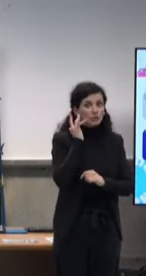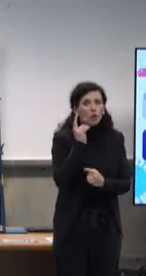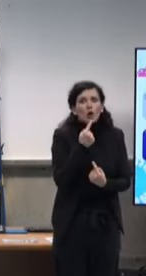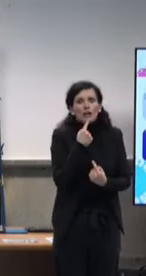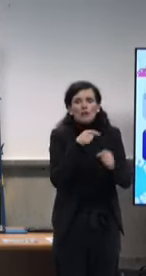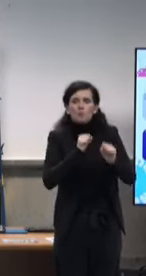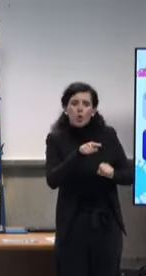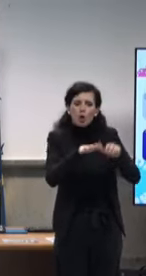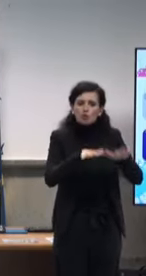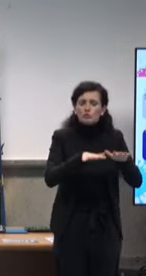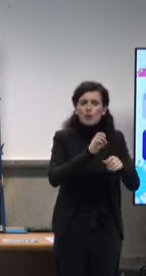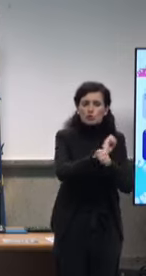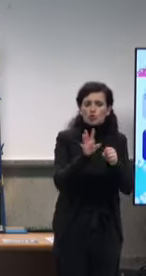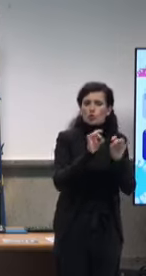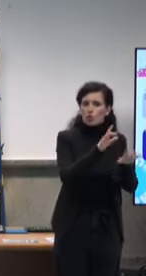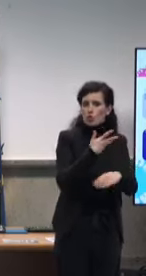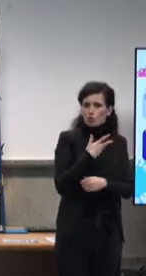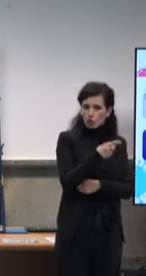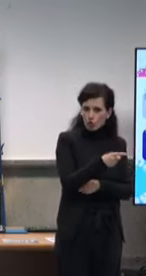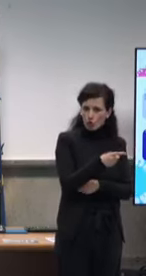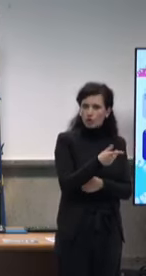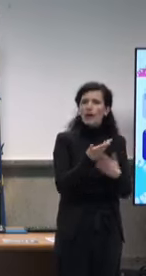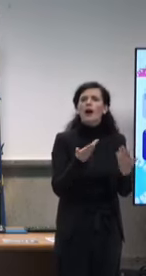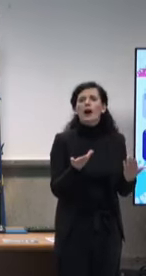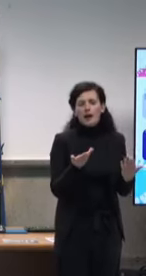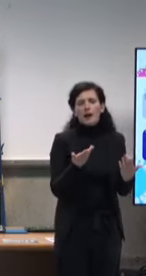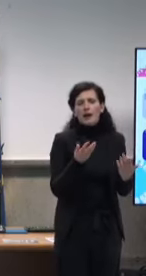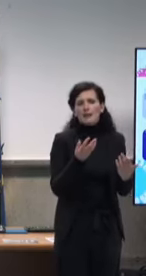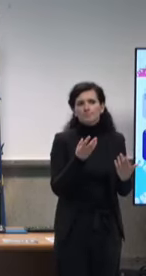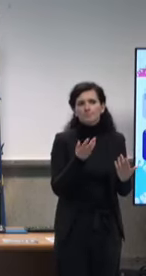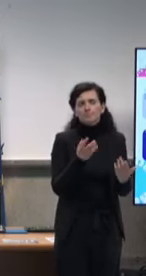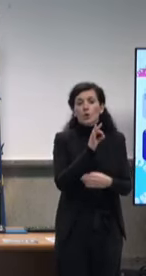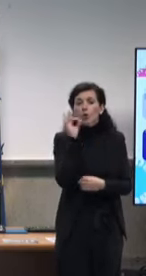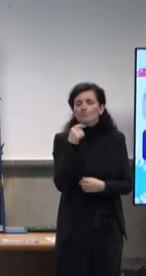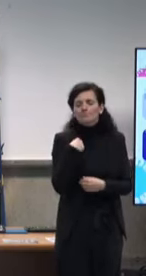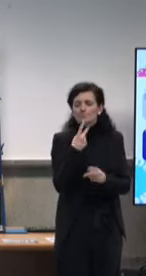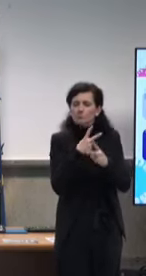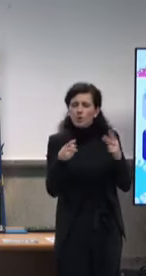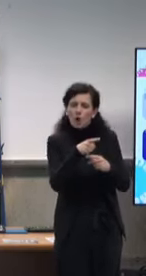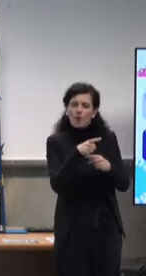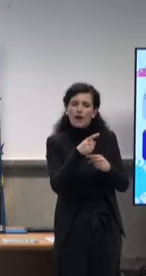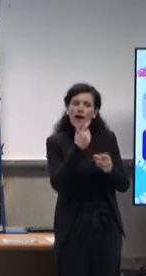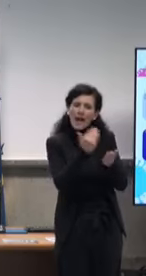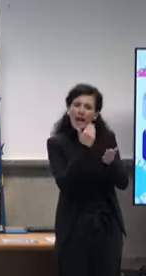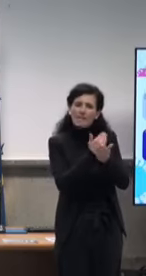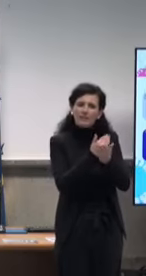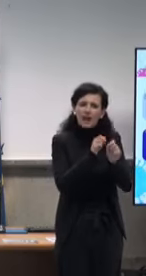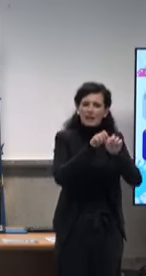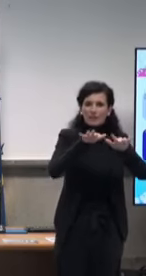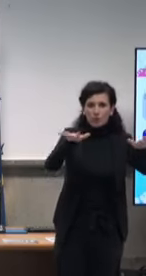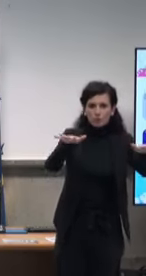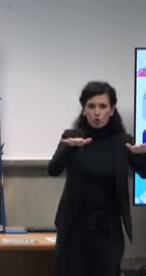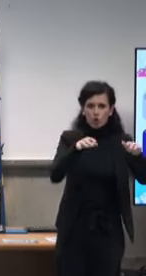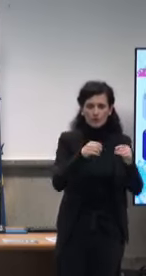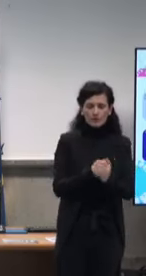o che aveva era straordinariamente importante testare perché vi per evitare la diffusione questo è